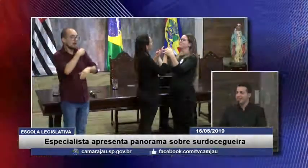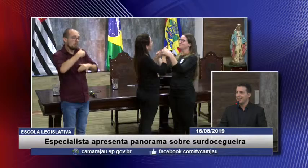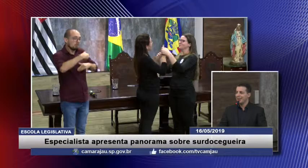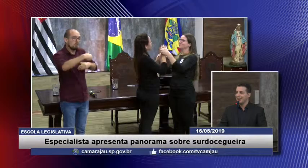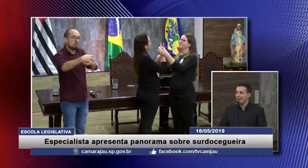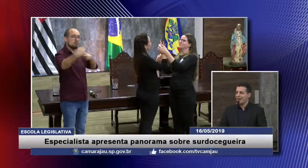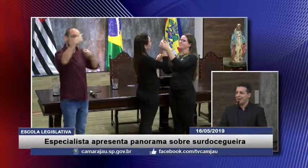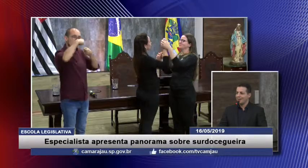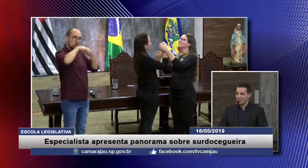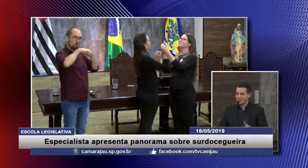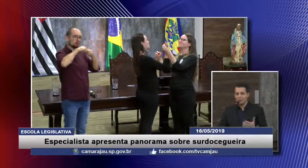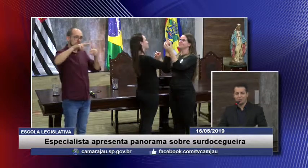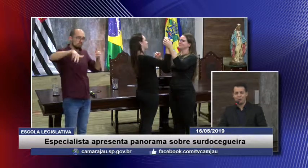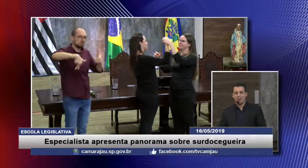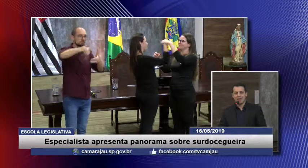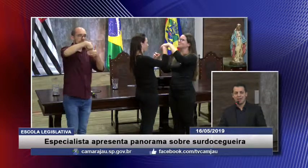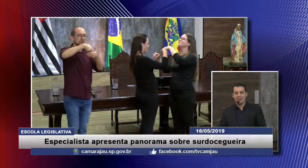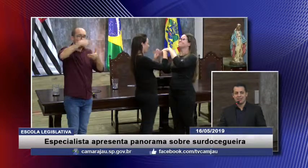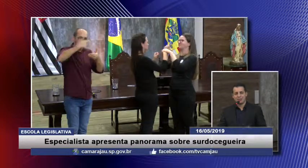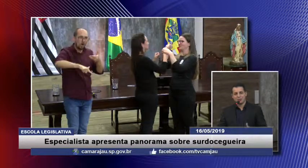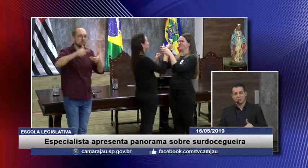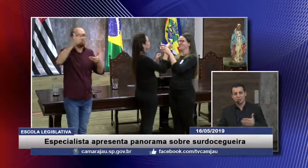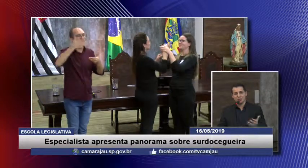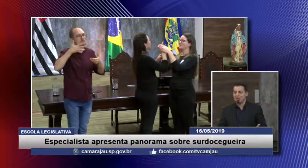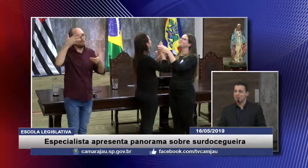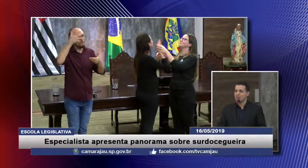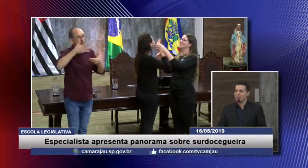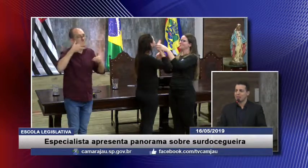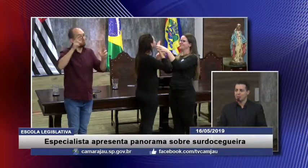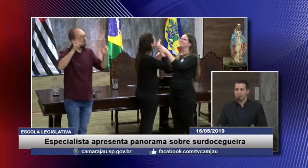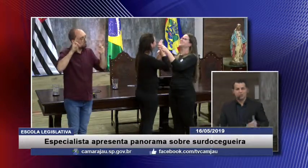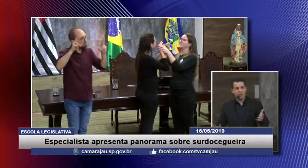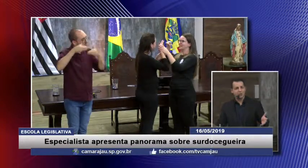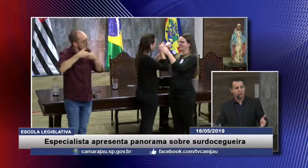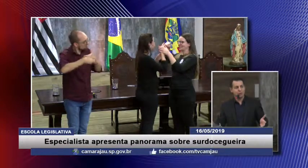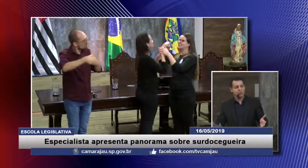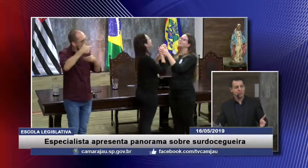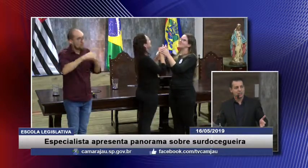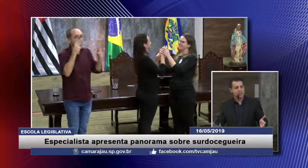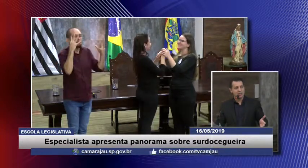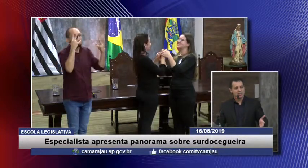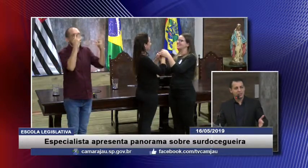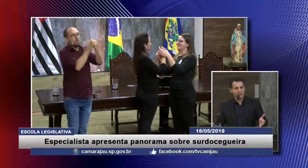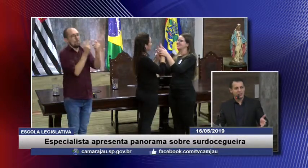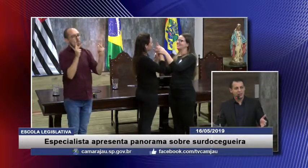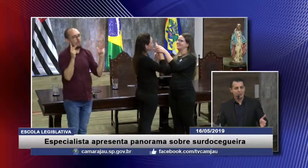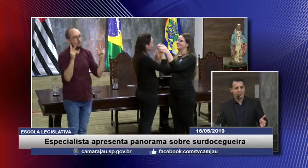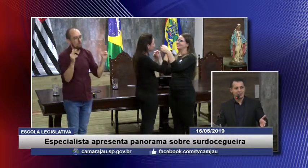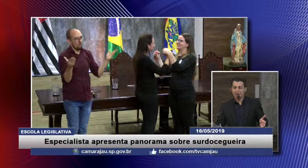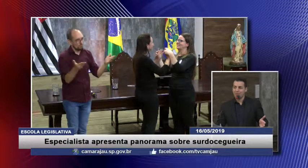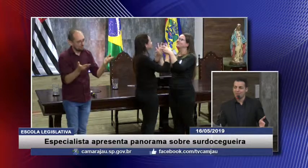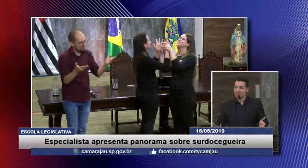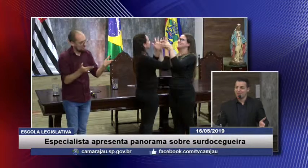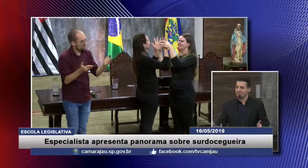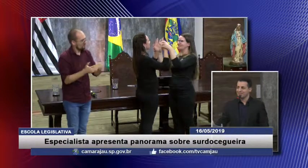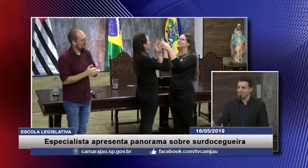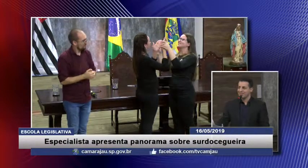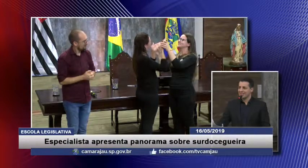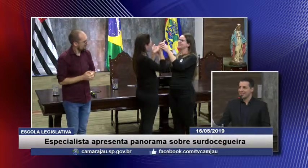aqui para fazer uma nova palestra, que nós possamos fazer um evento tão bonito como esse que nós tivemos nesta